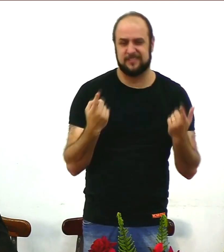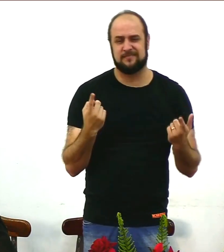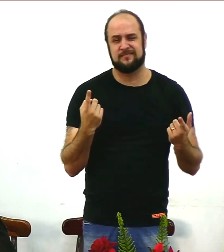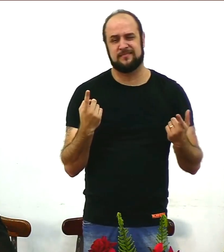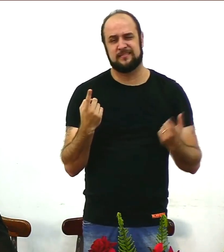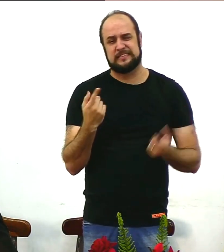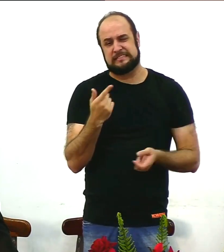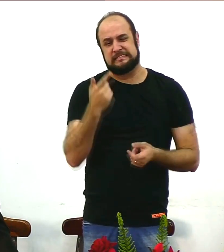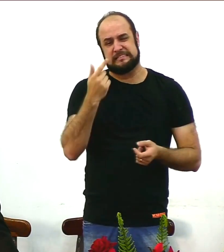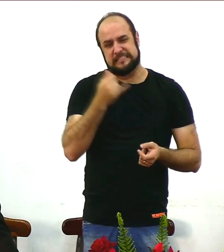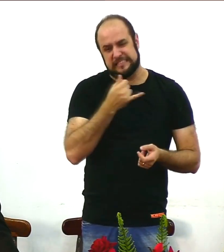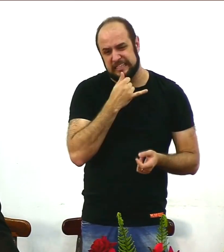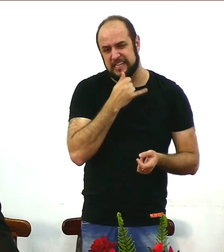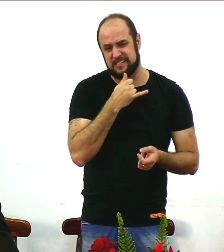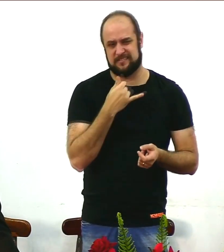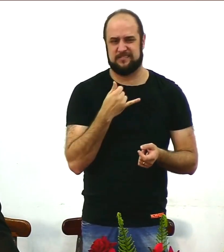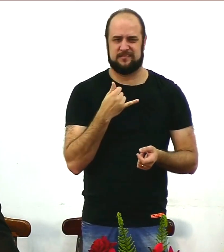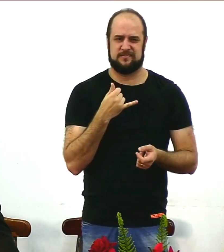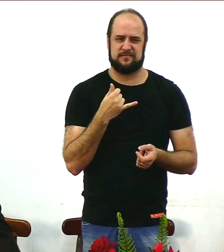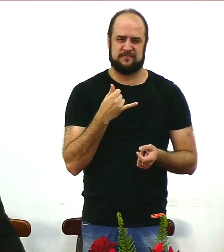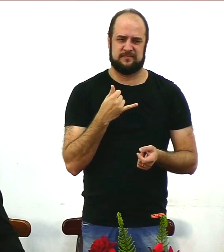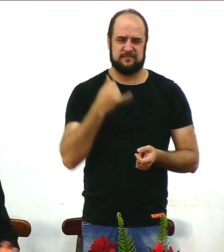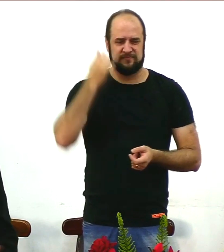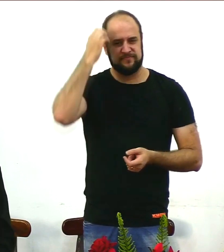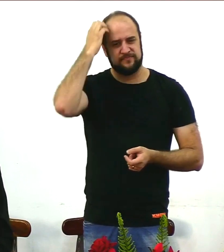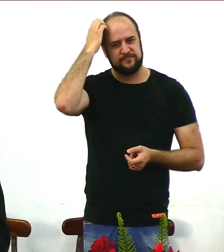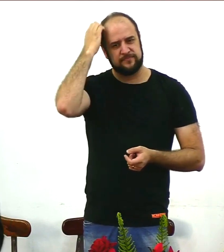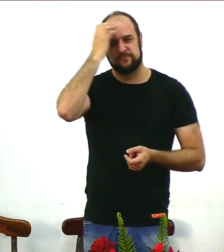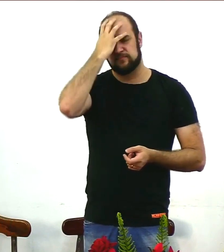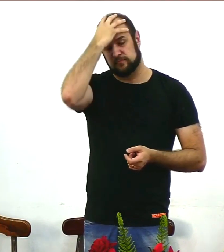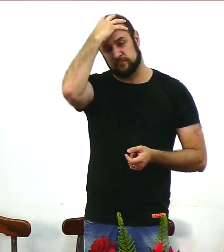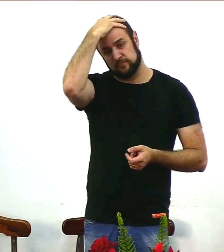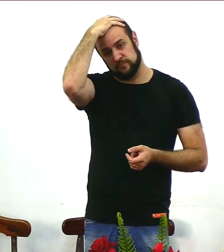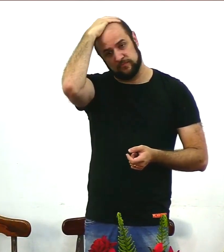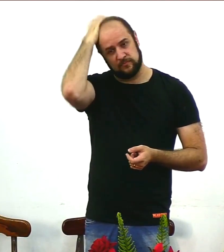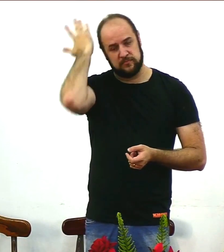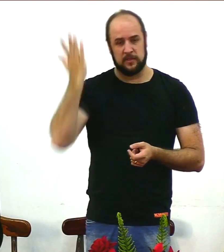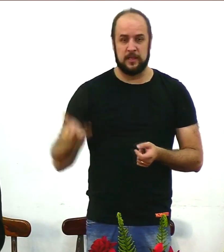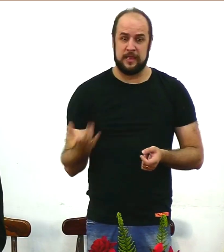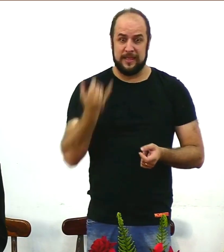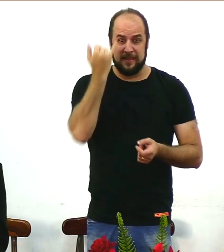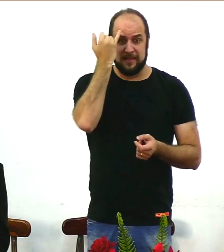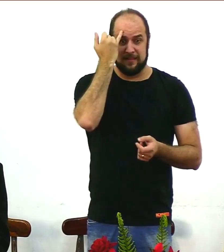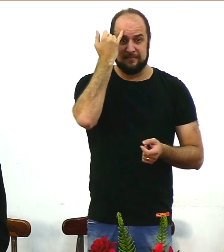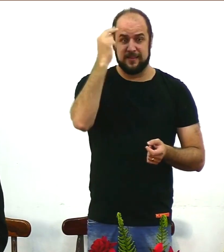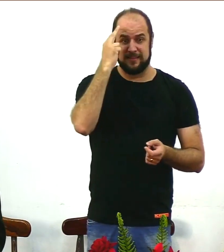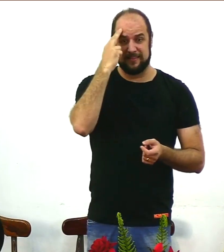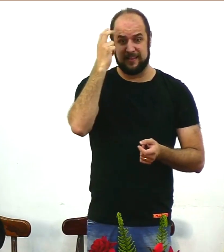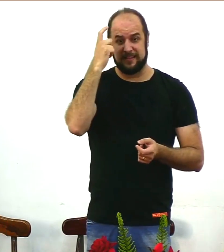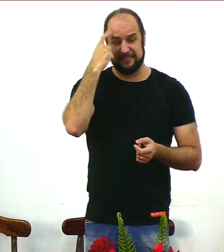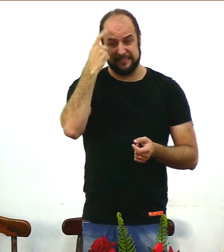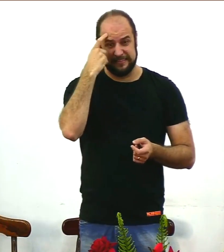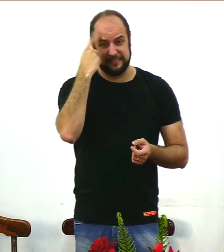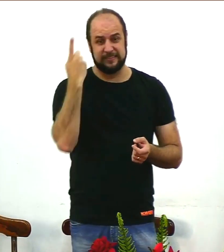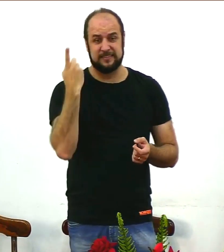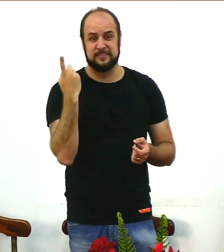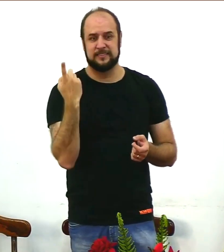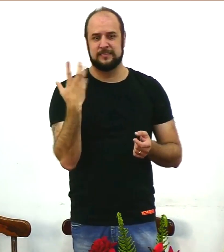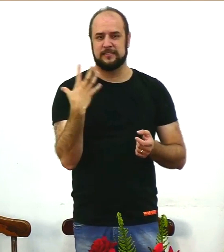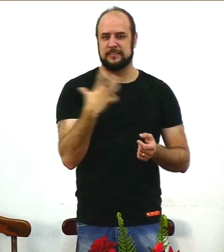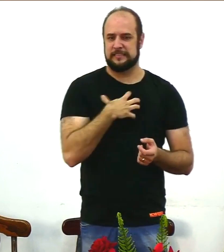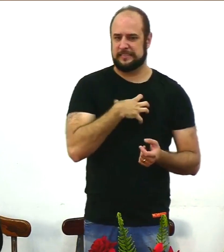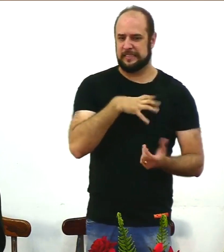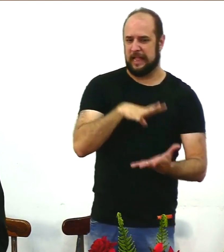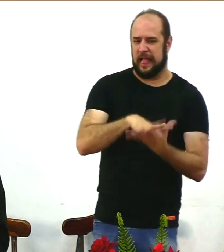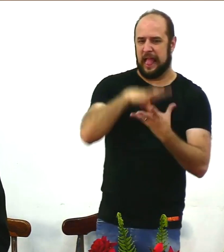Sião. Mas como celebrar numa terra estranha de